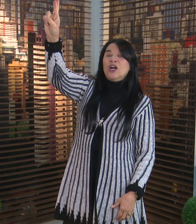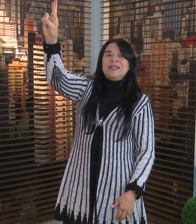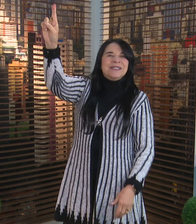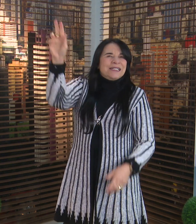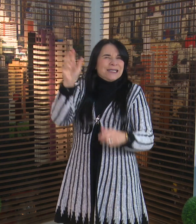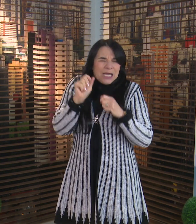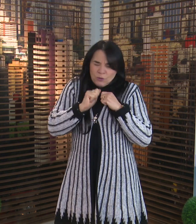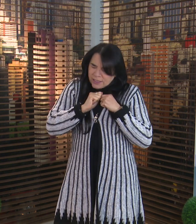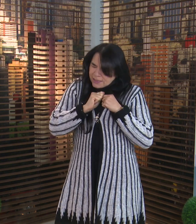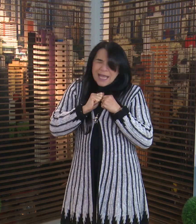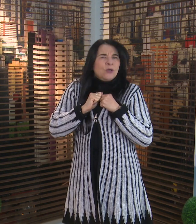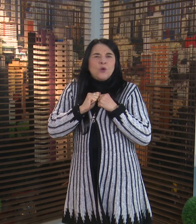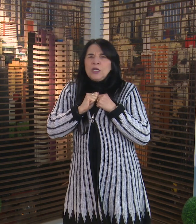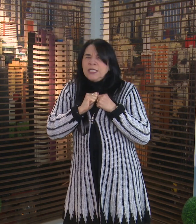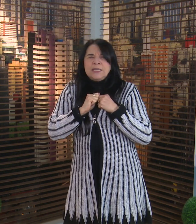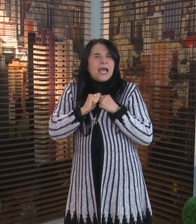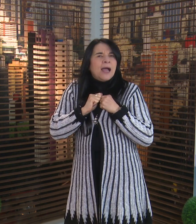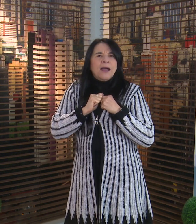Senhor não está encolhida